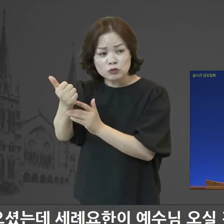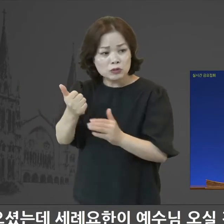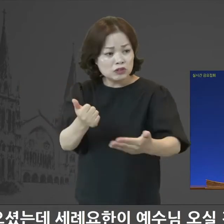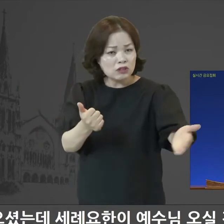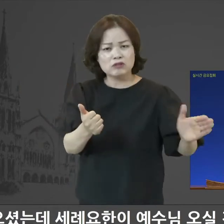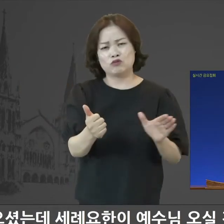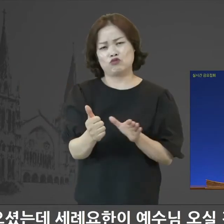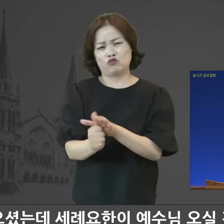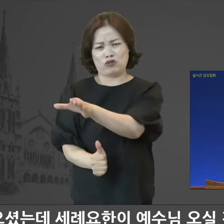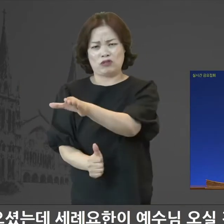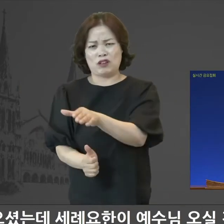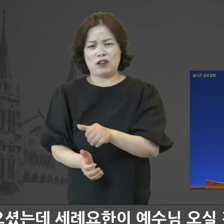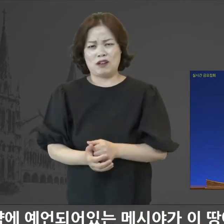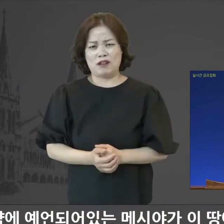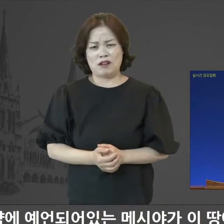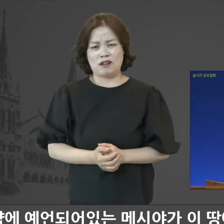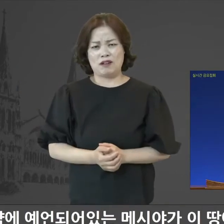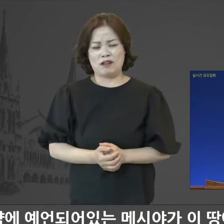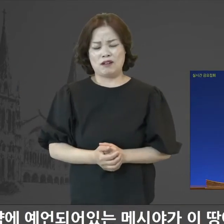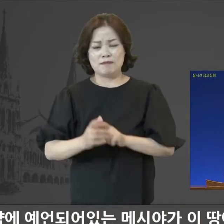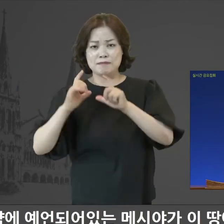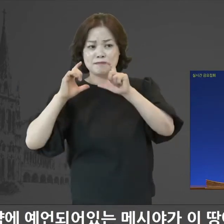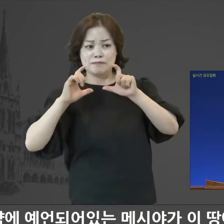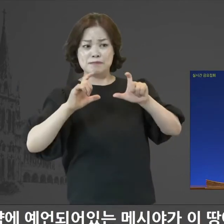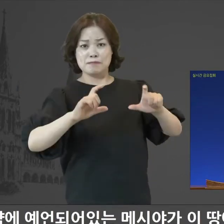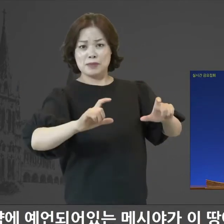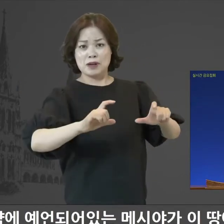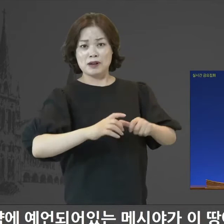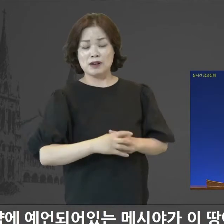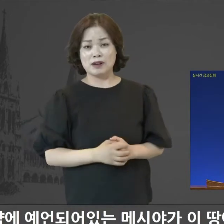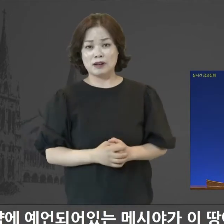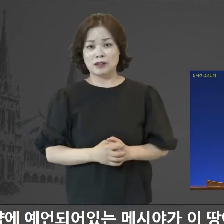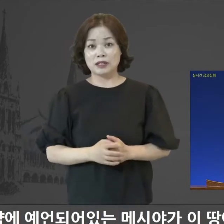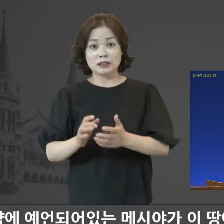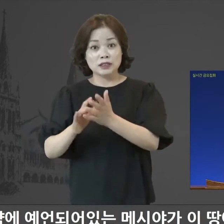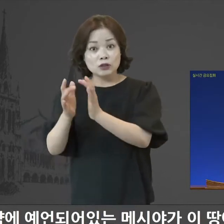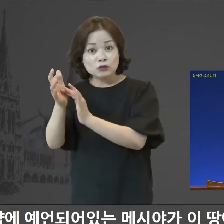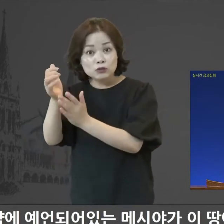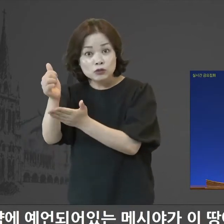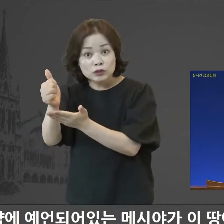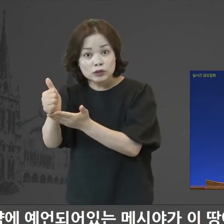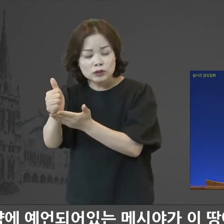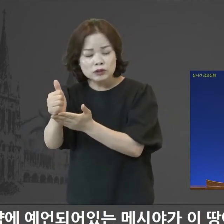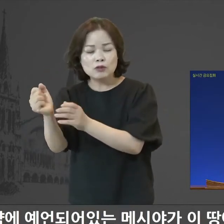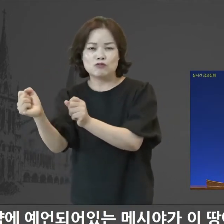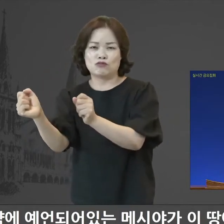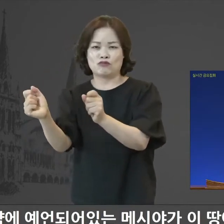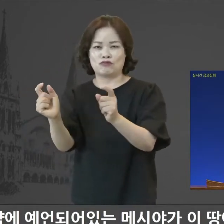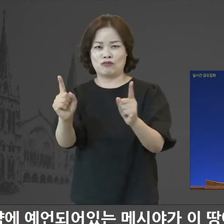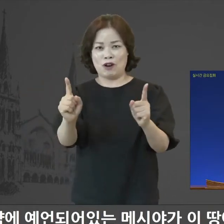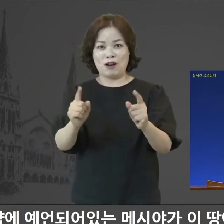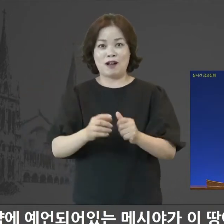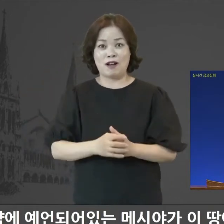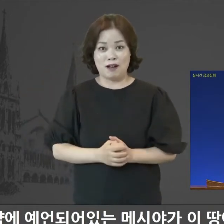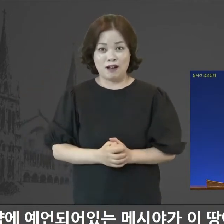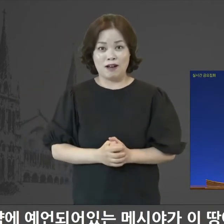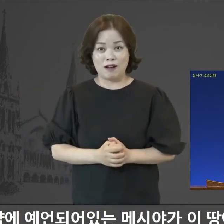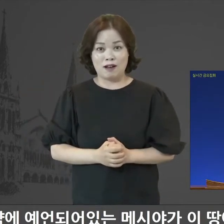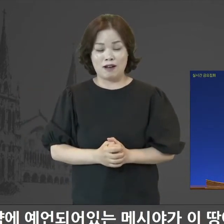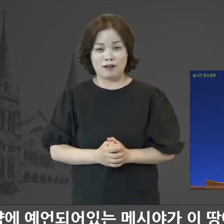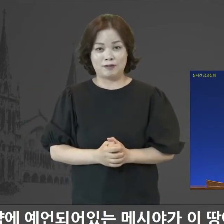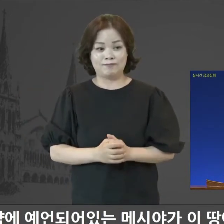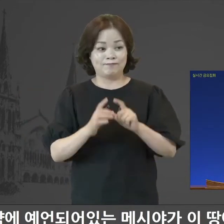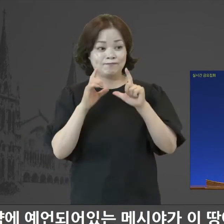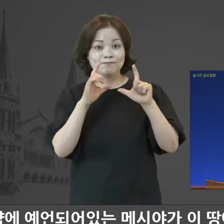죽였다, 이렇게 선포하는 거죠. 그리고 그 예수가 부활하셨다 라고 말하는